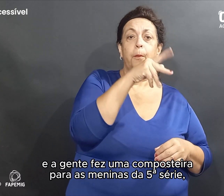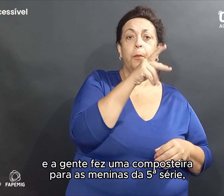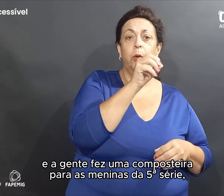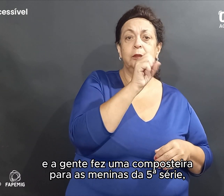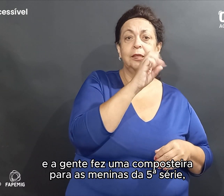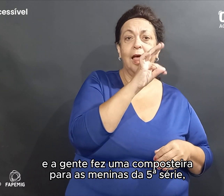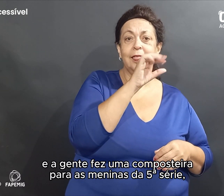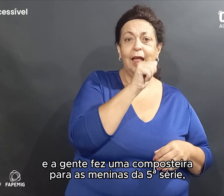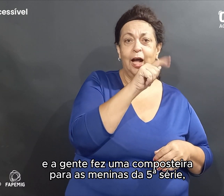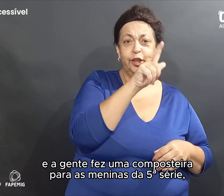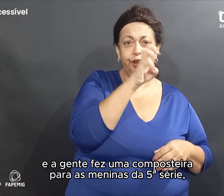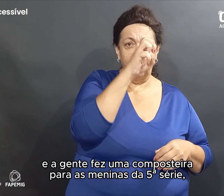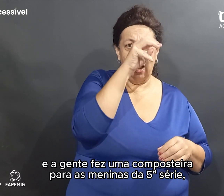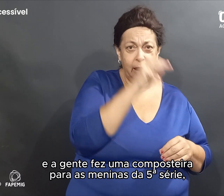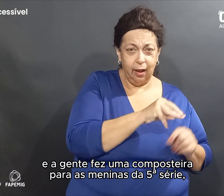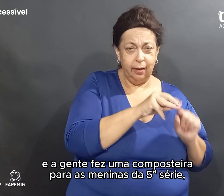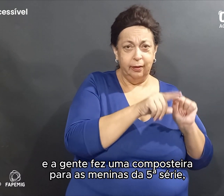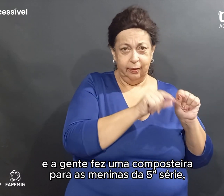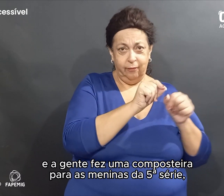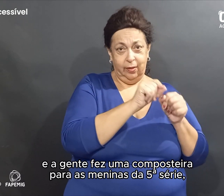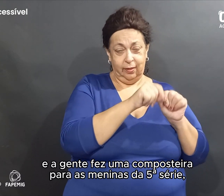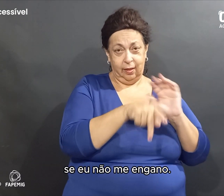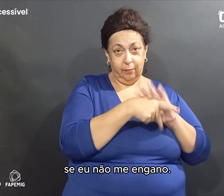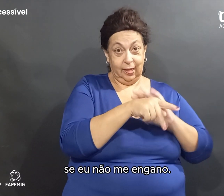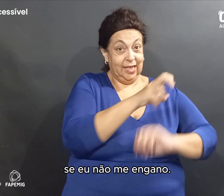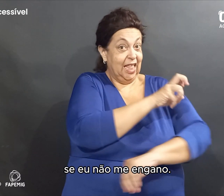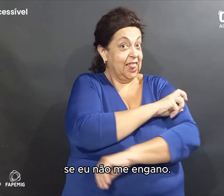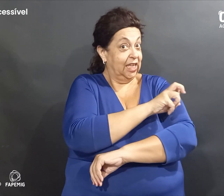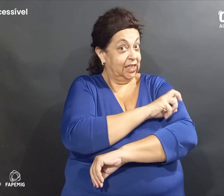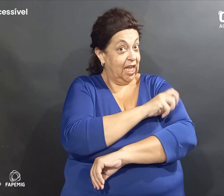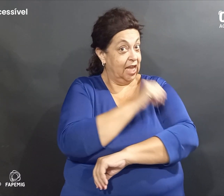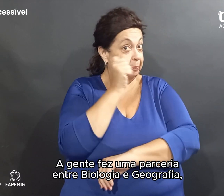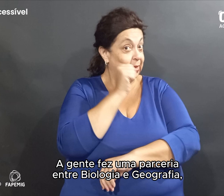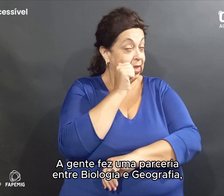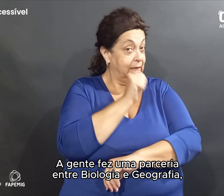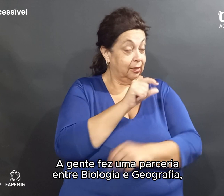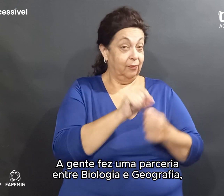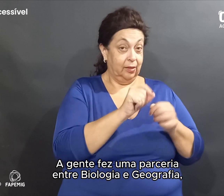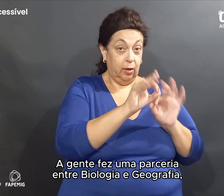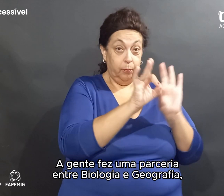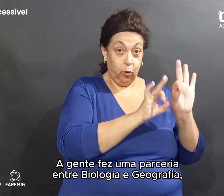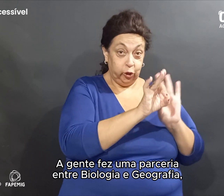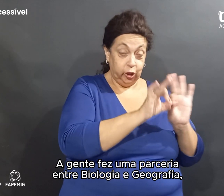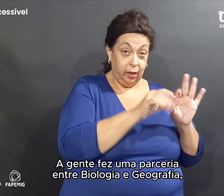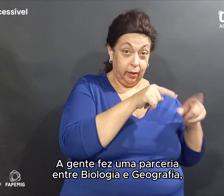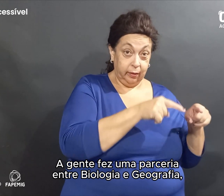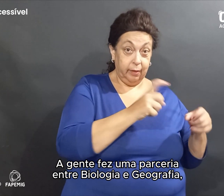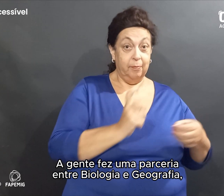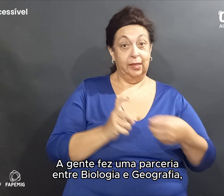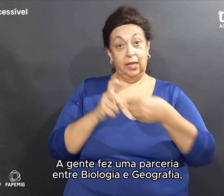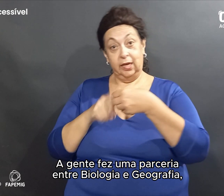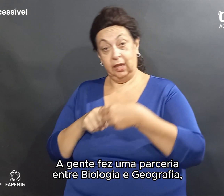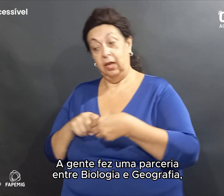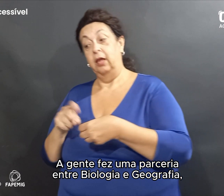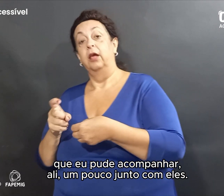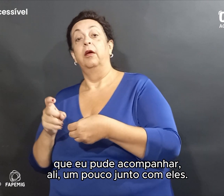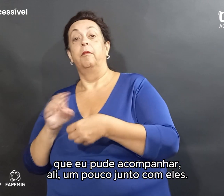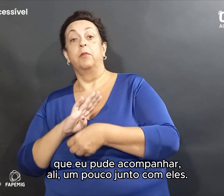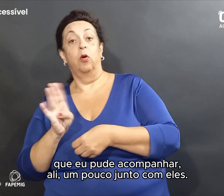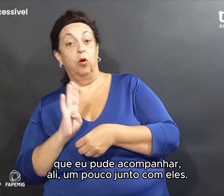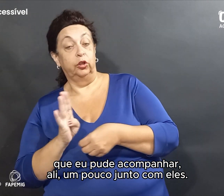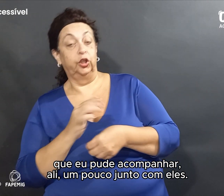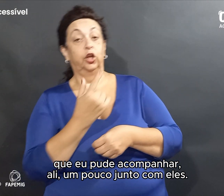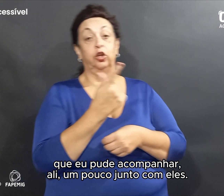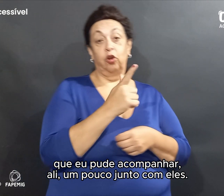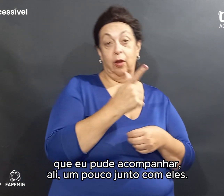gente fez uma composteira para as meninas da 5ª série, se eu não me engano. A gente fez uma parceria entre biologia e geografia, que eu pude